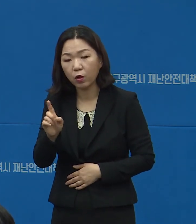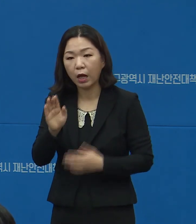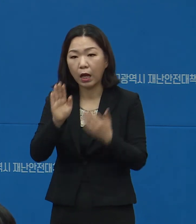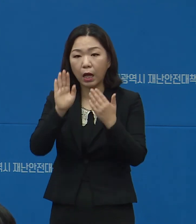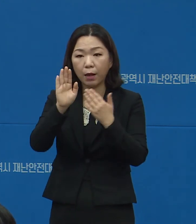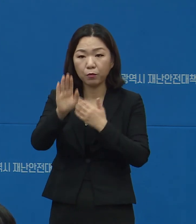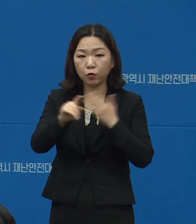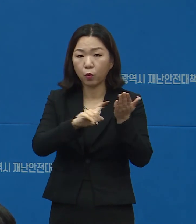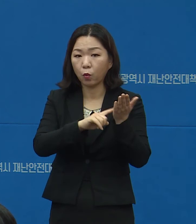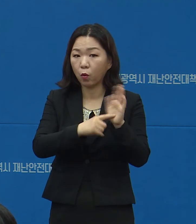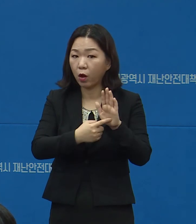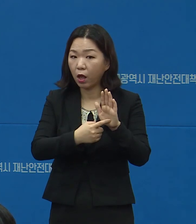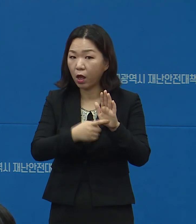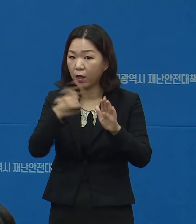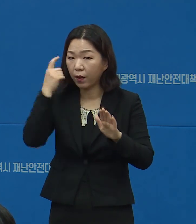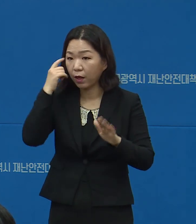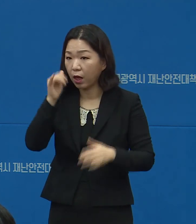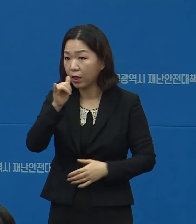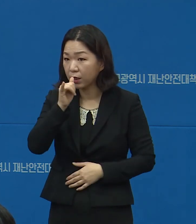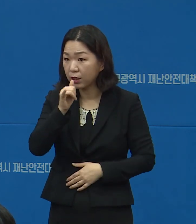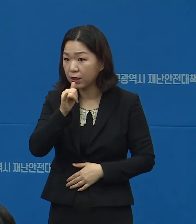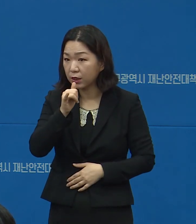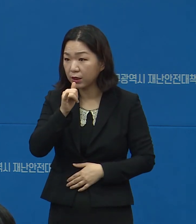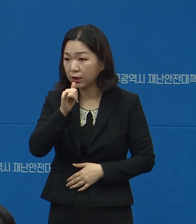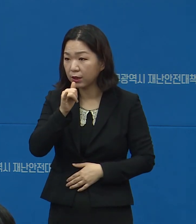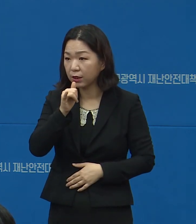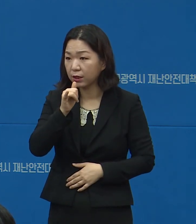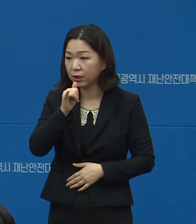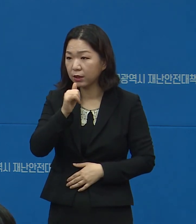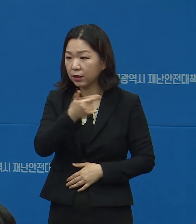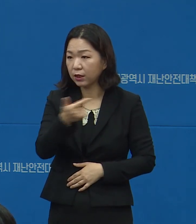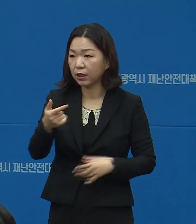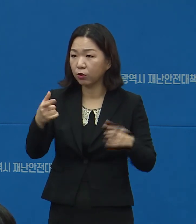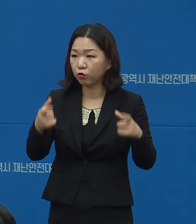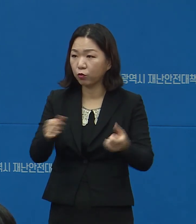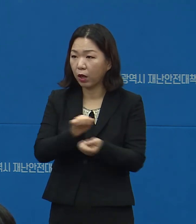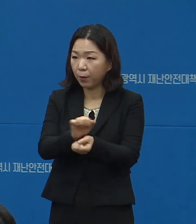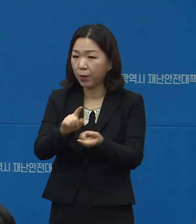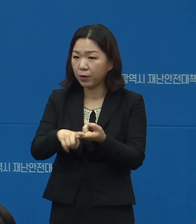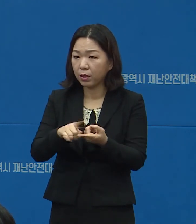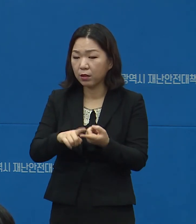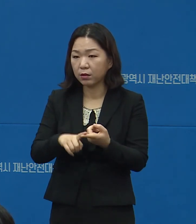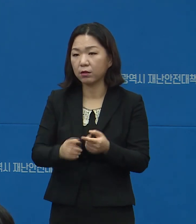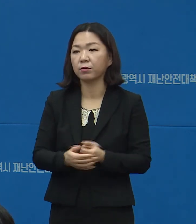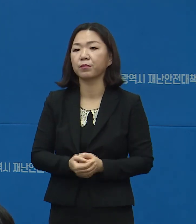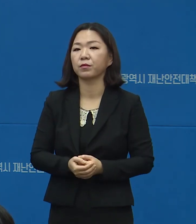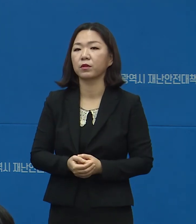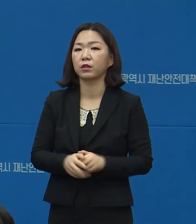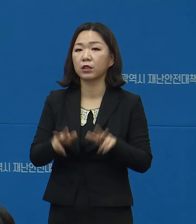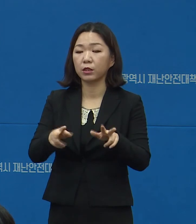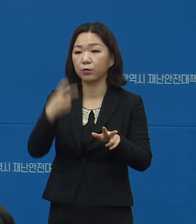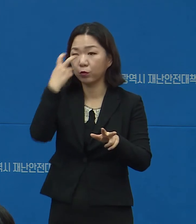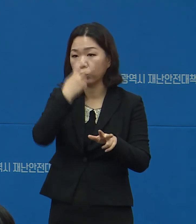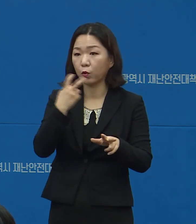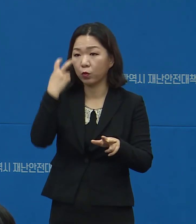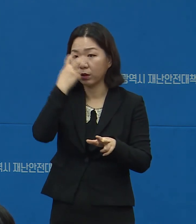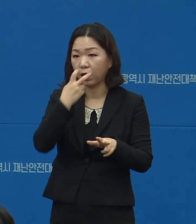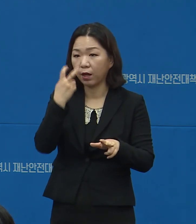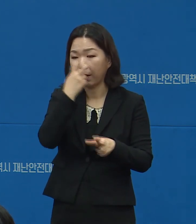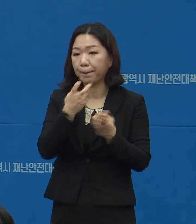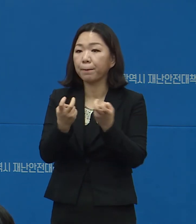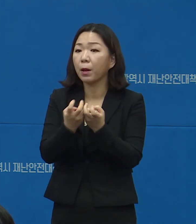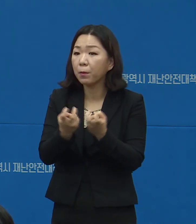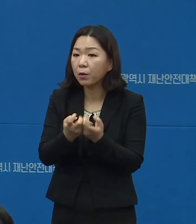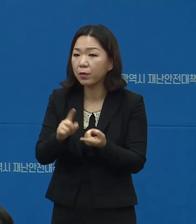공개하실 의향이 있으신지 그 시장님하고 협의를 해서 이런 대규모 감염화 그리고 지금 현재 역학조사가 어떻게 이루어지는지 좀 추가로